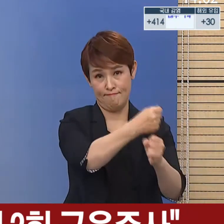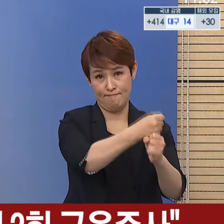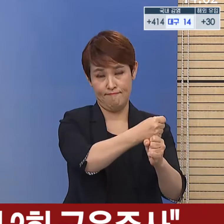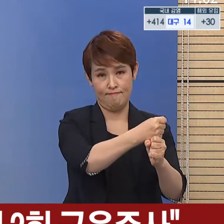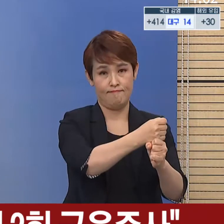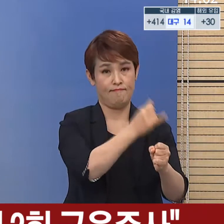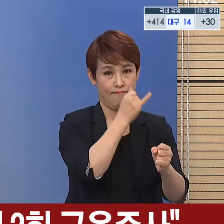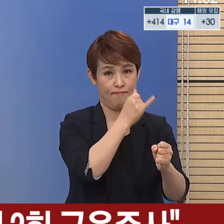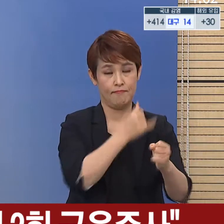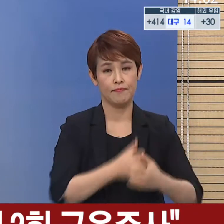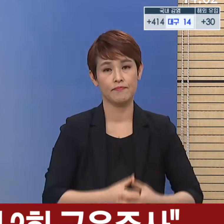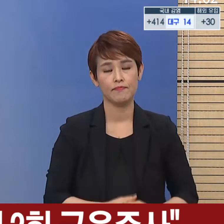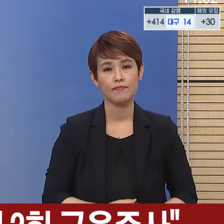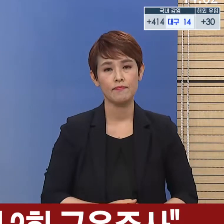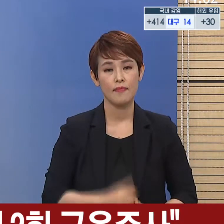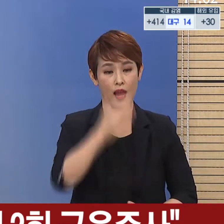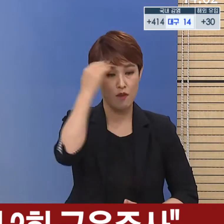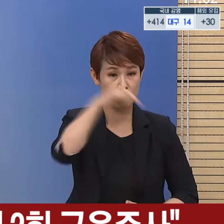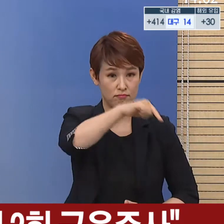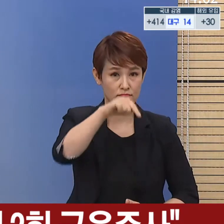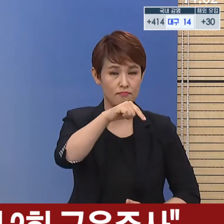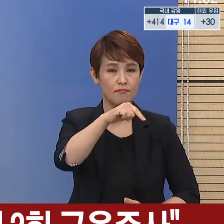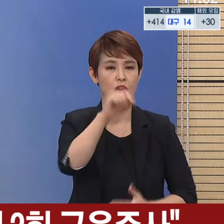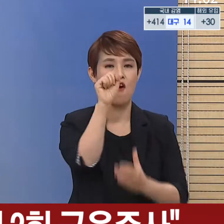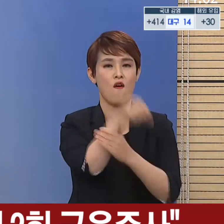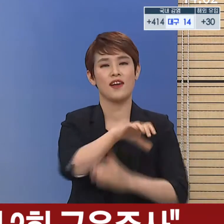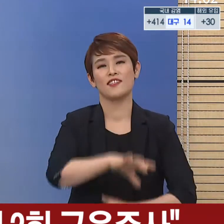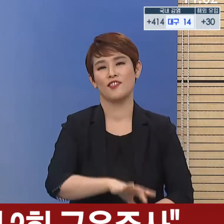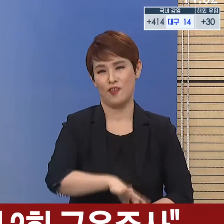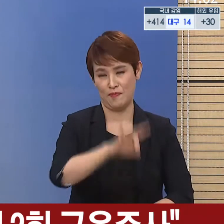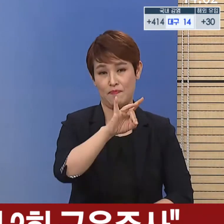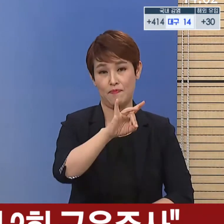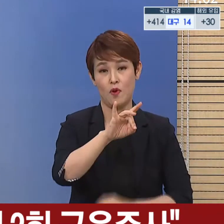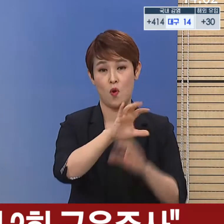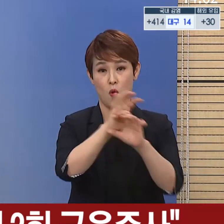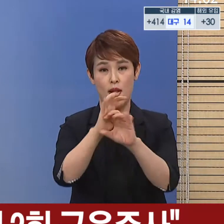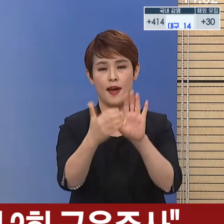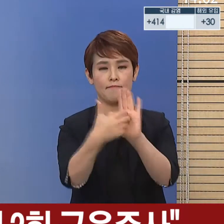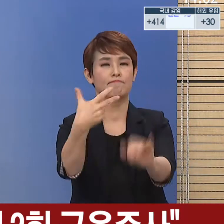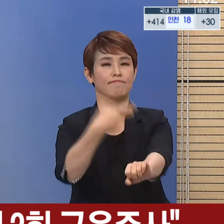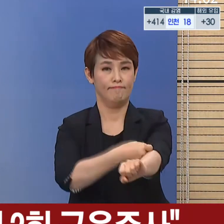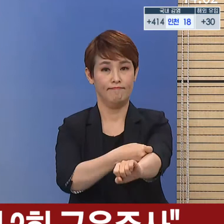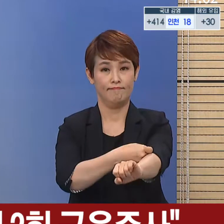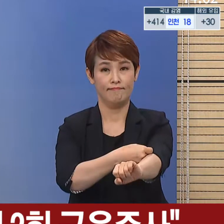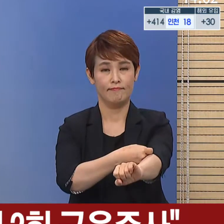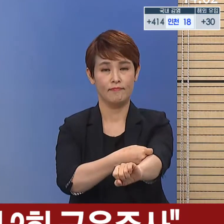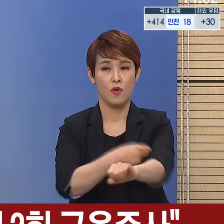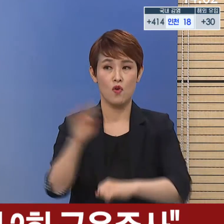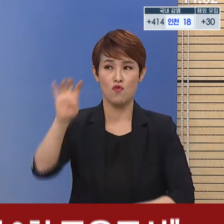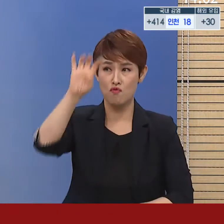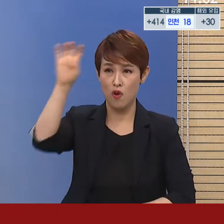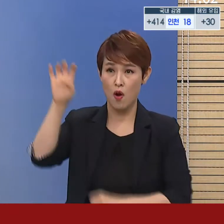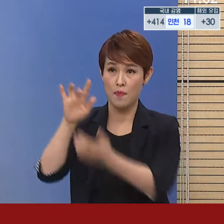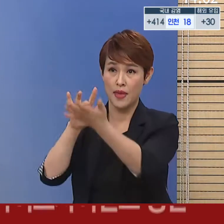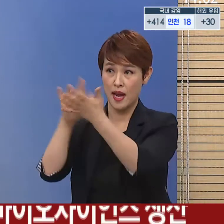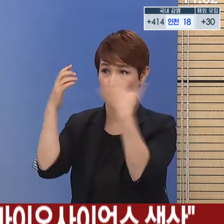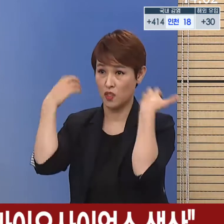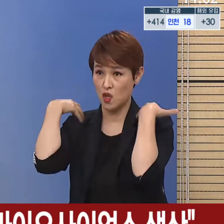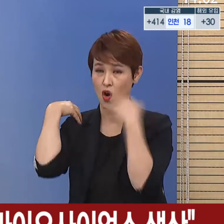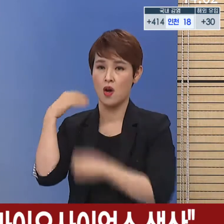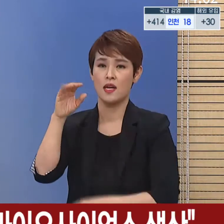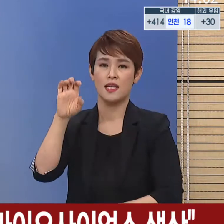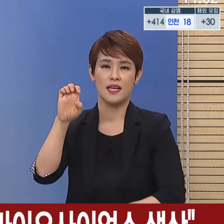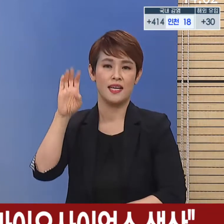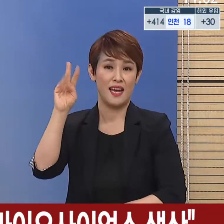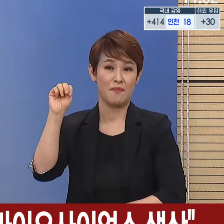제조하는 제품으로 국내에서 처음으로 허가받는 코로나19 백신이며 유럽의약품청